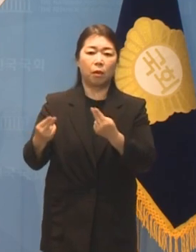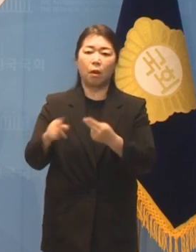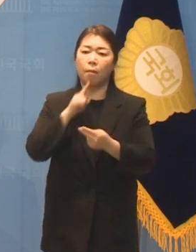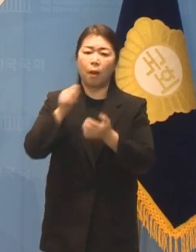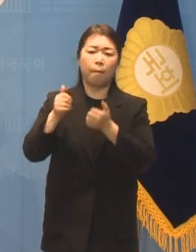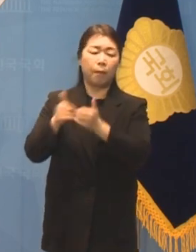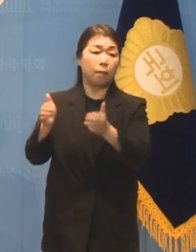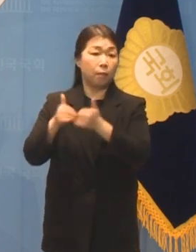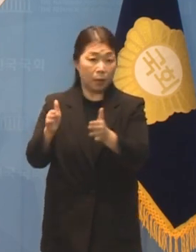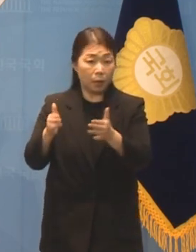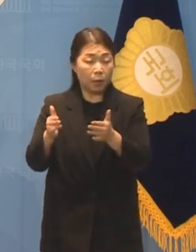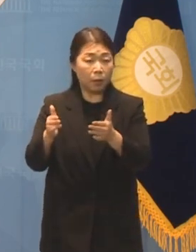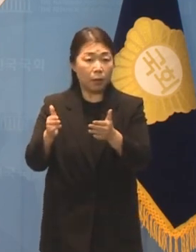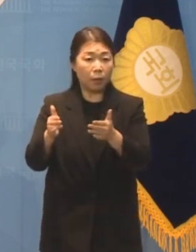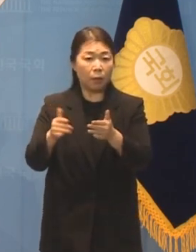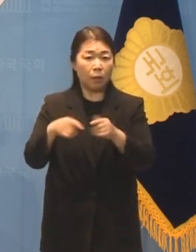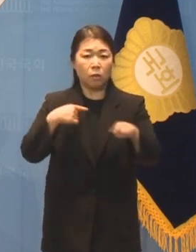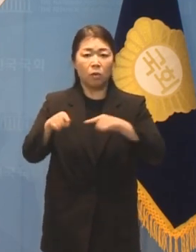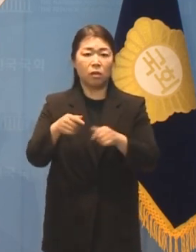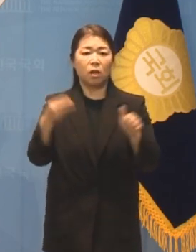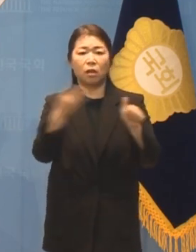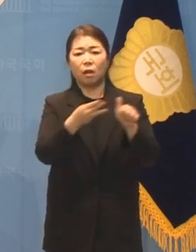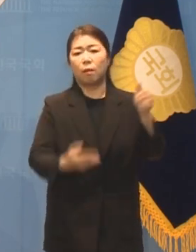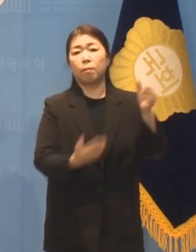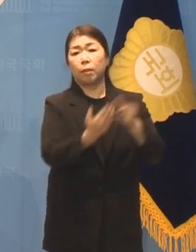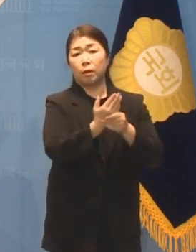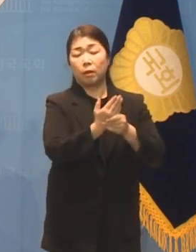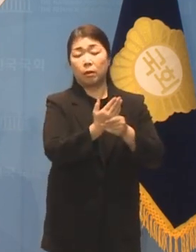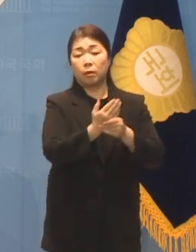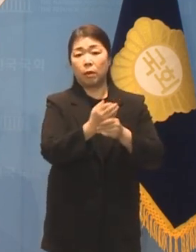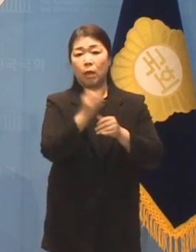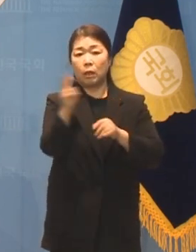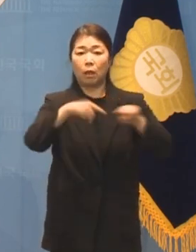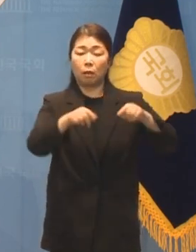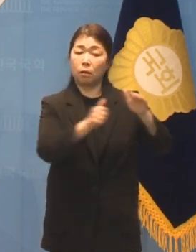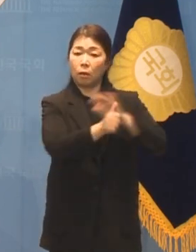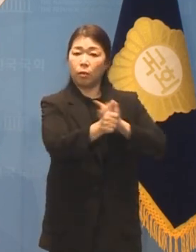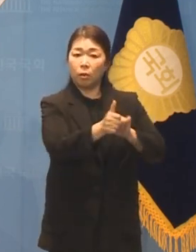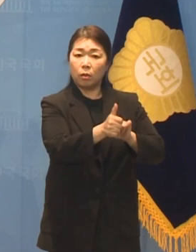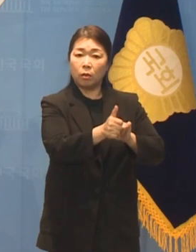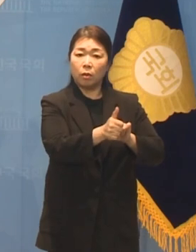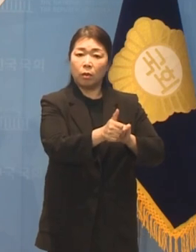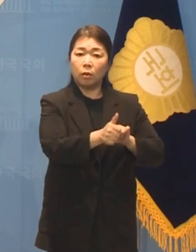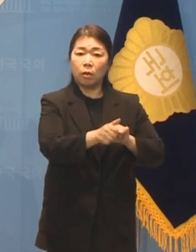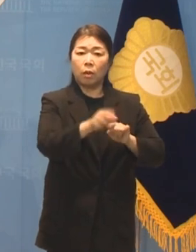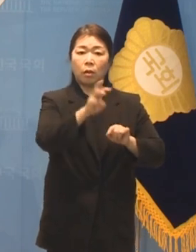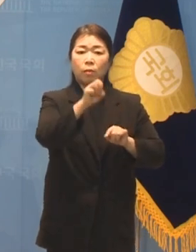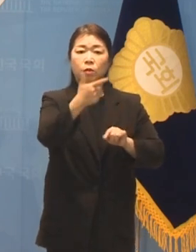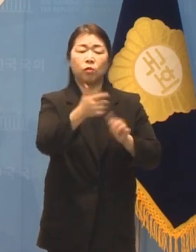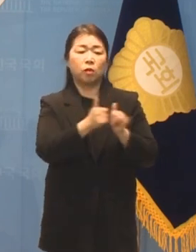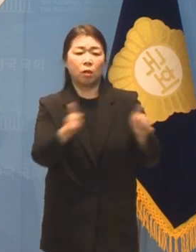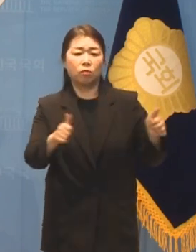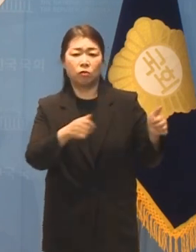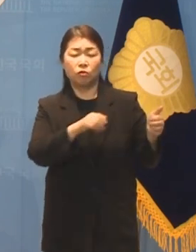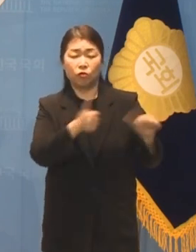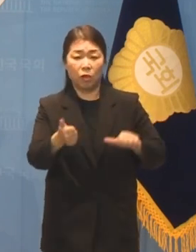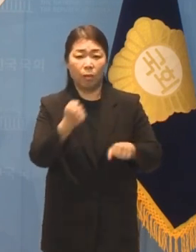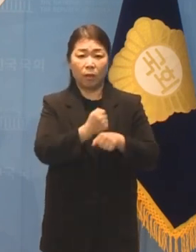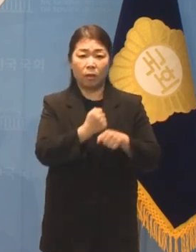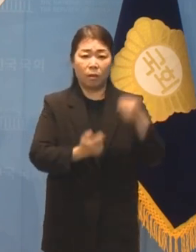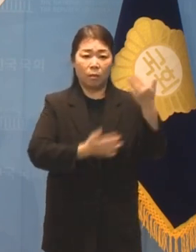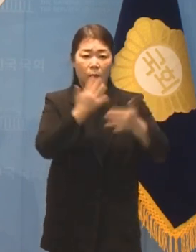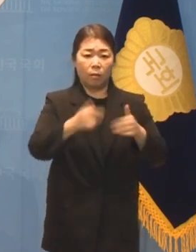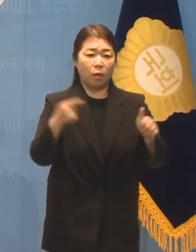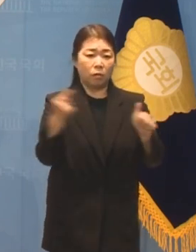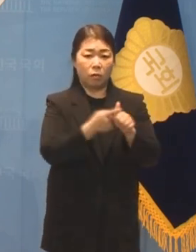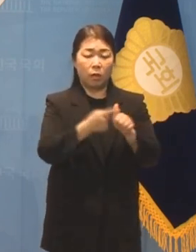쏟아냈습니다. 정치 테러를 당한 제1야당 대표를 36명이나 숨지게 한 방화